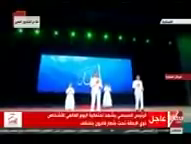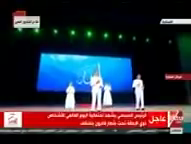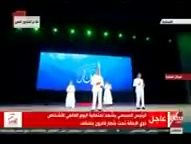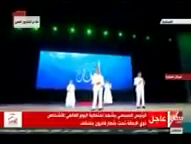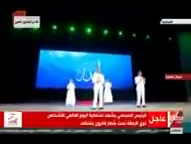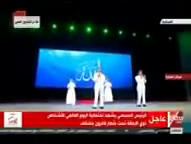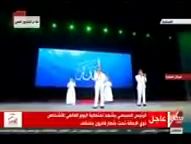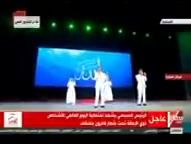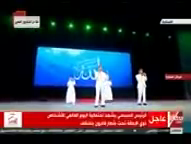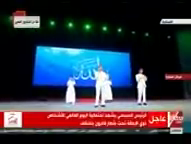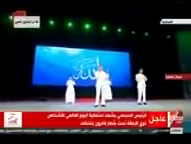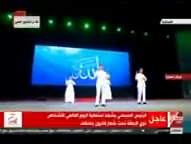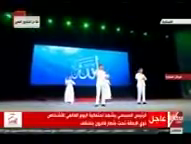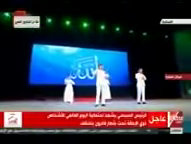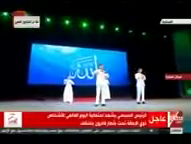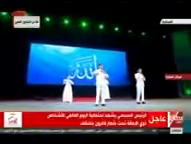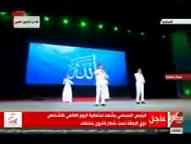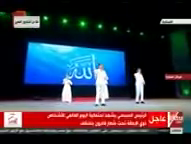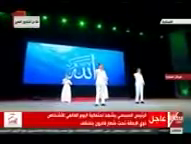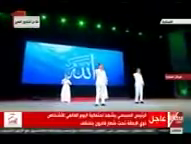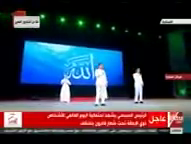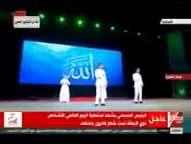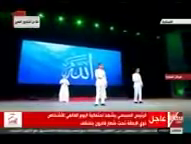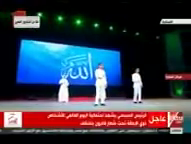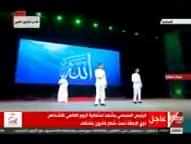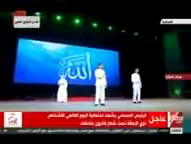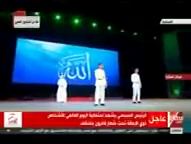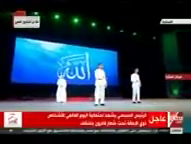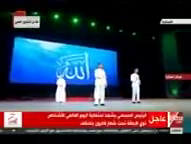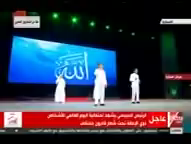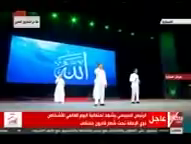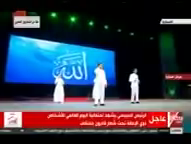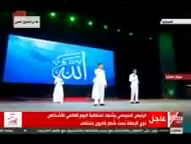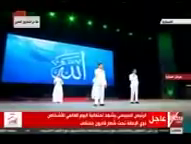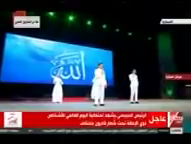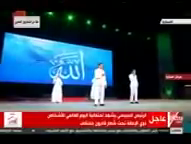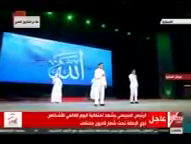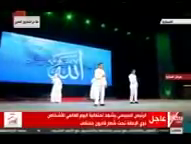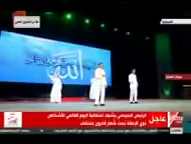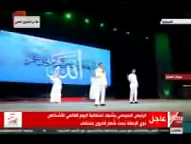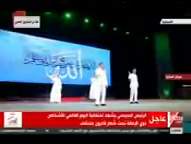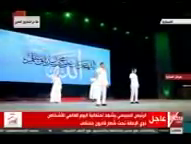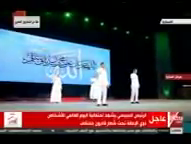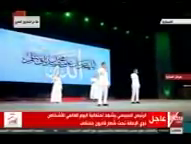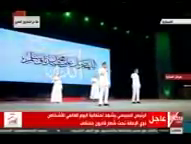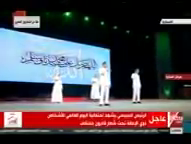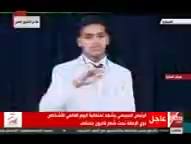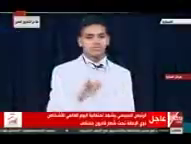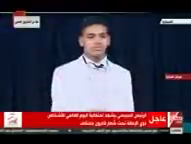ورفقا صلي على محمد. السلام